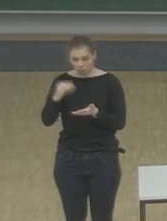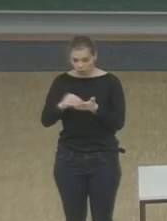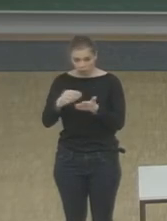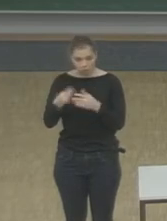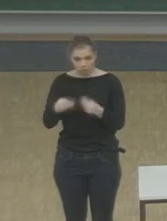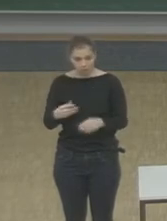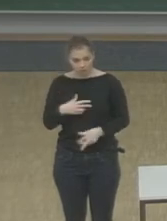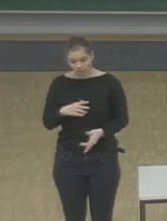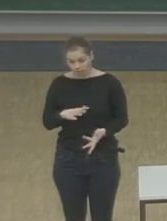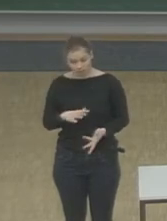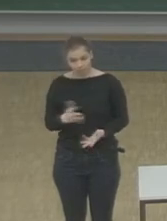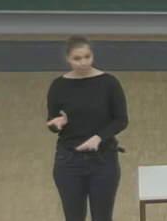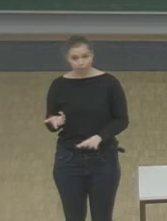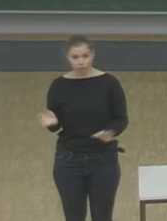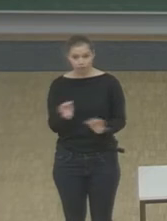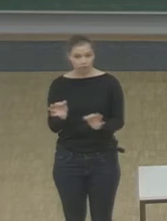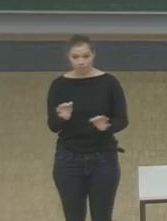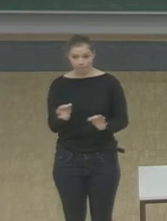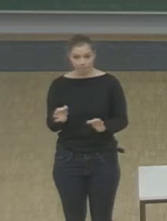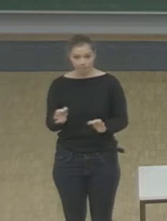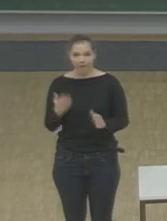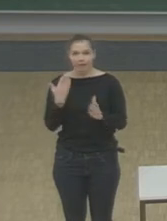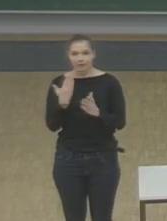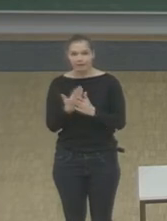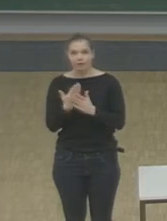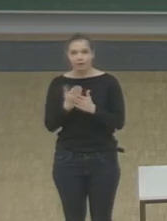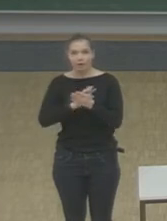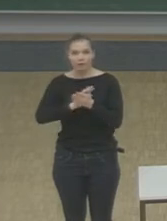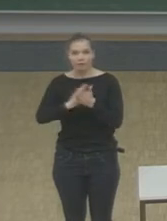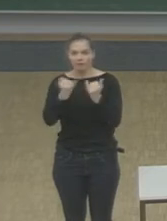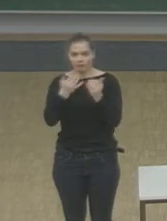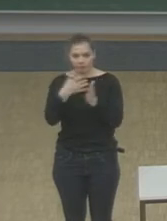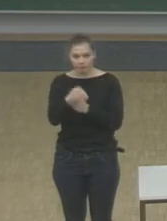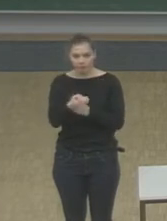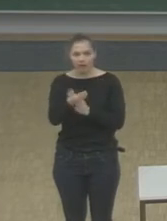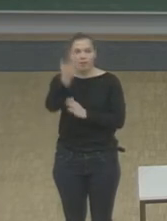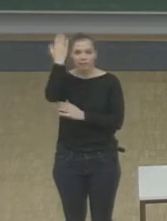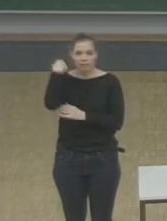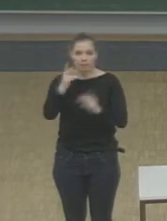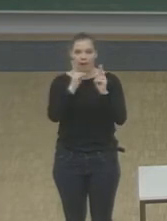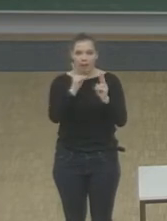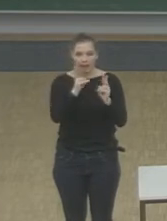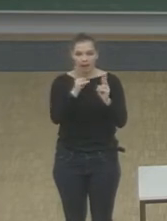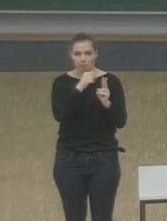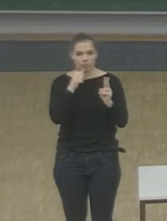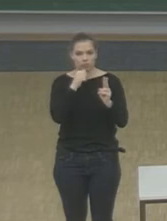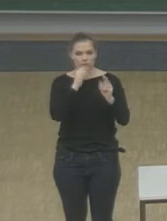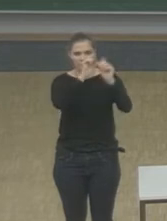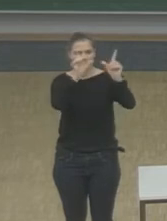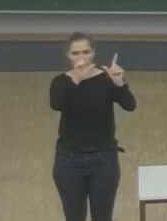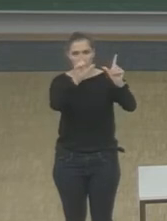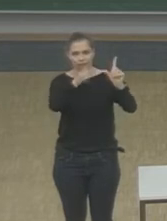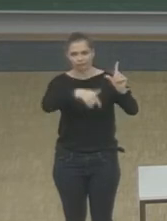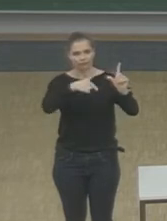Zustand war. Es halfen nur 3 Einsichten. Das öffentliche Ansehen des Lehrerberufs musste verbessert werden,